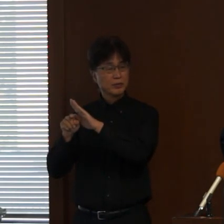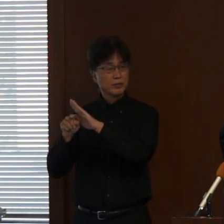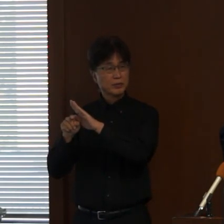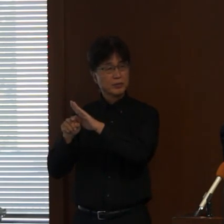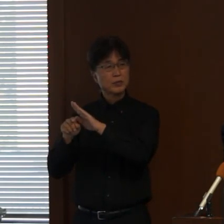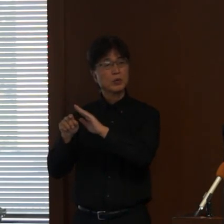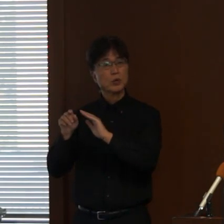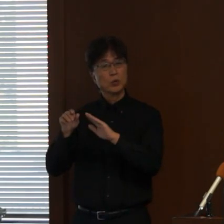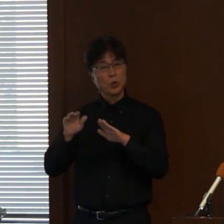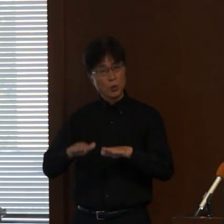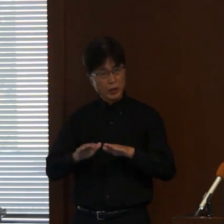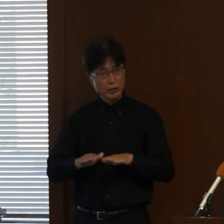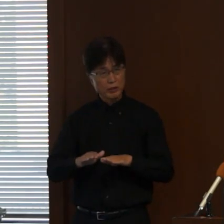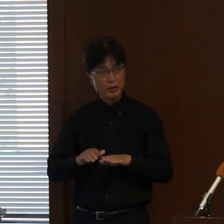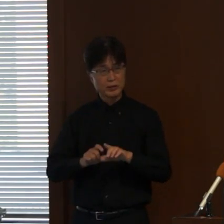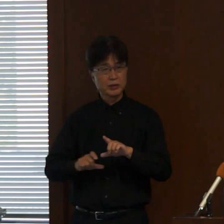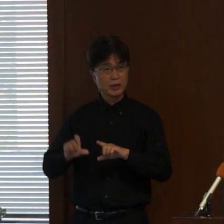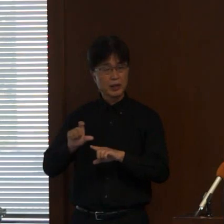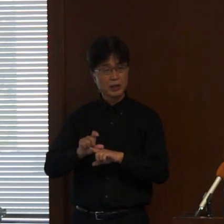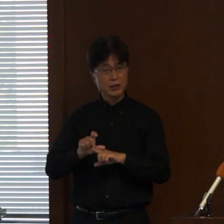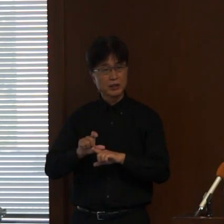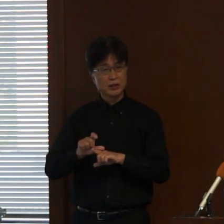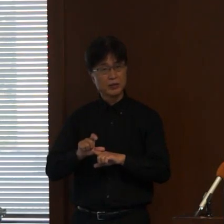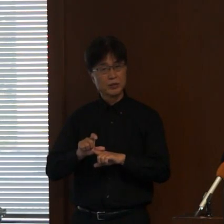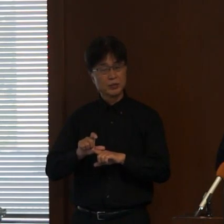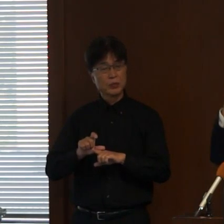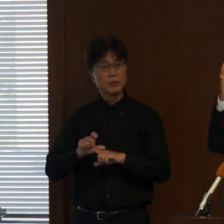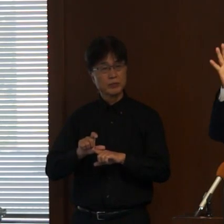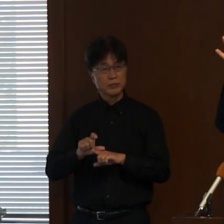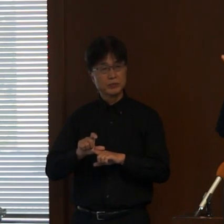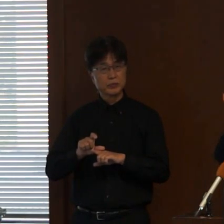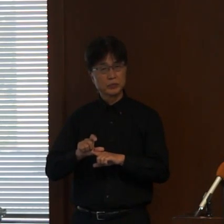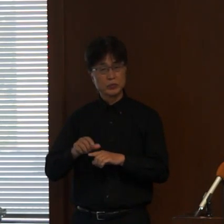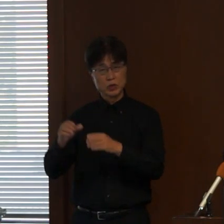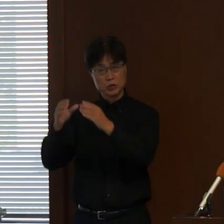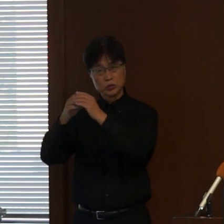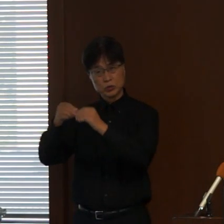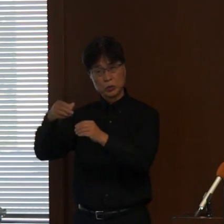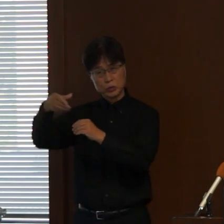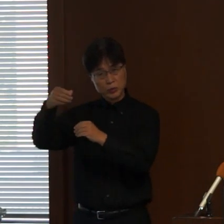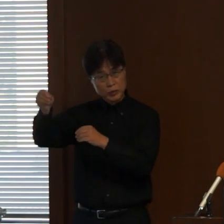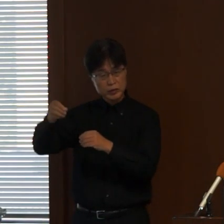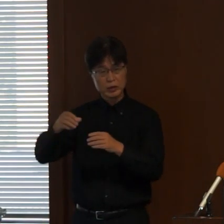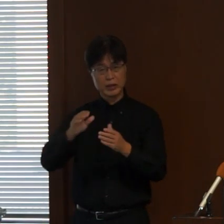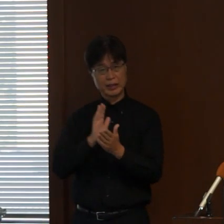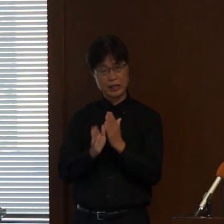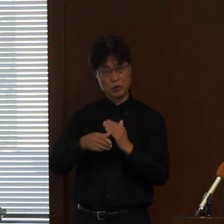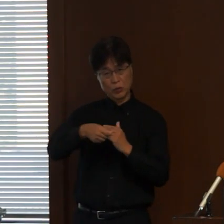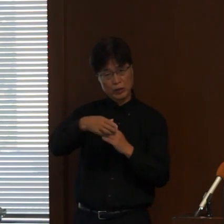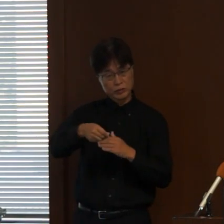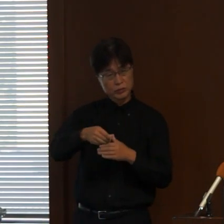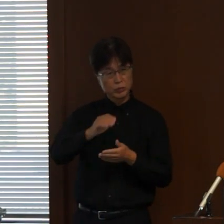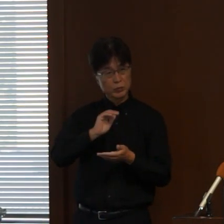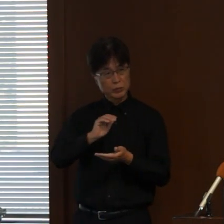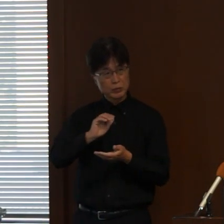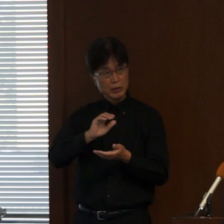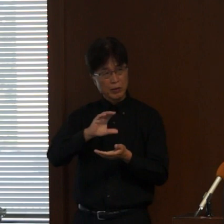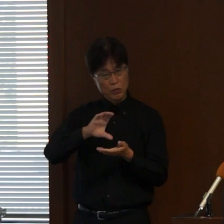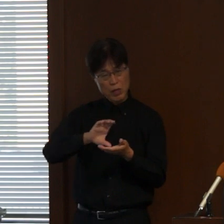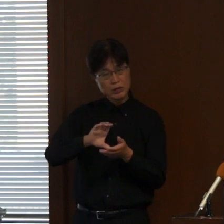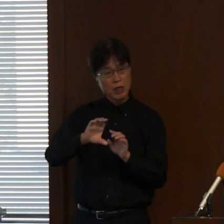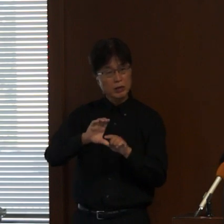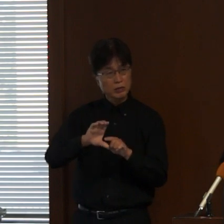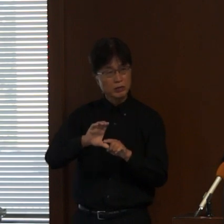そこで今回はさらにこの資金ですから、国の枠と県の枠があって、その予託する部